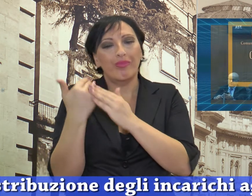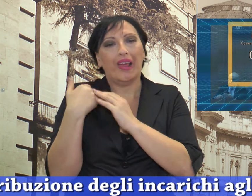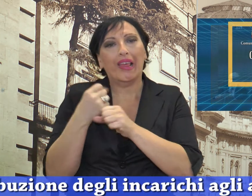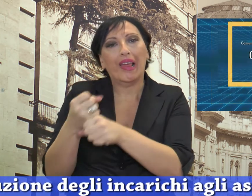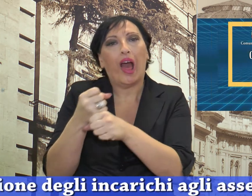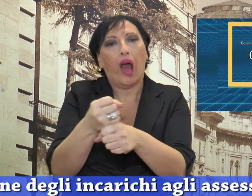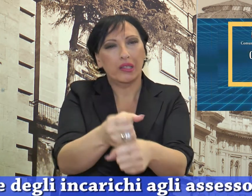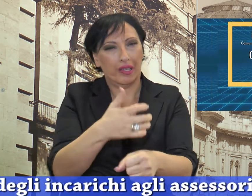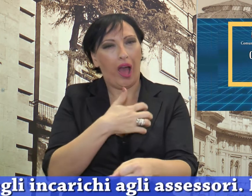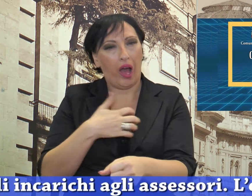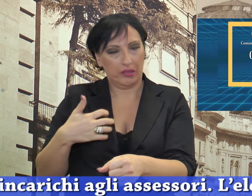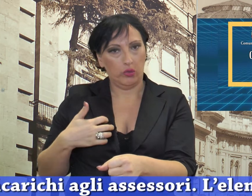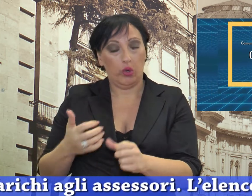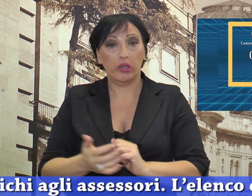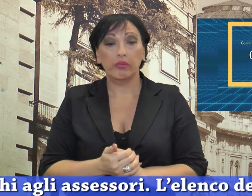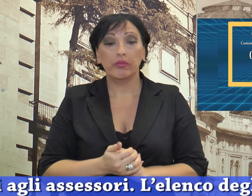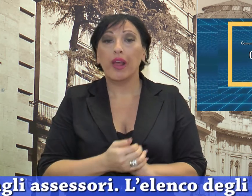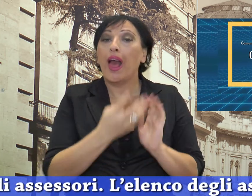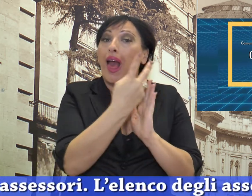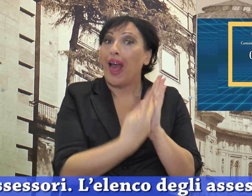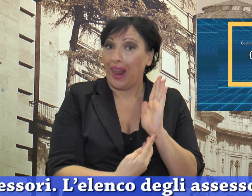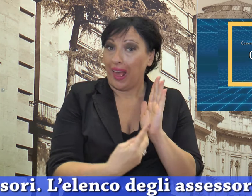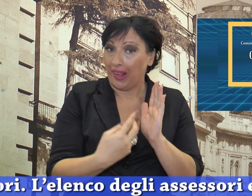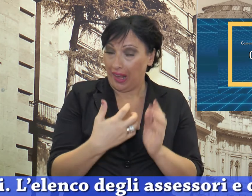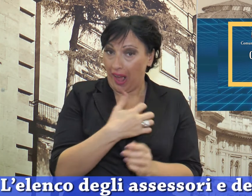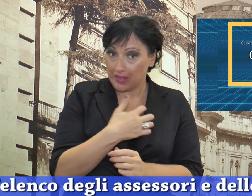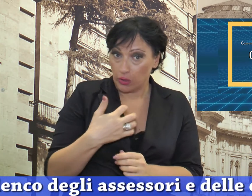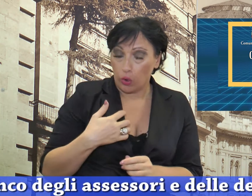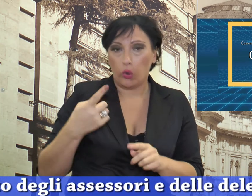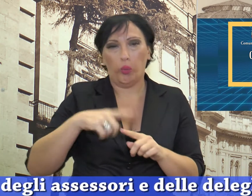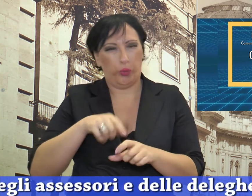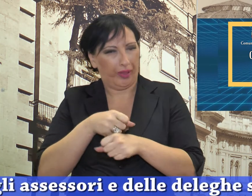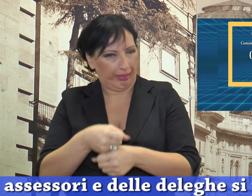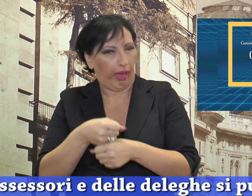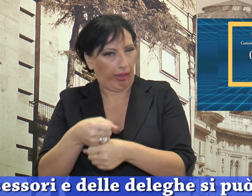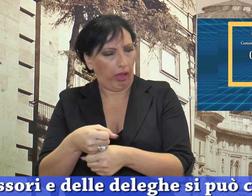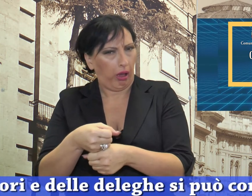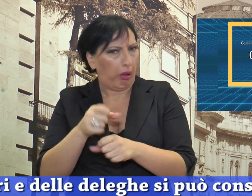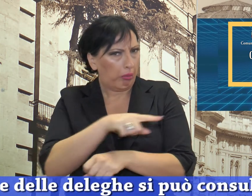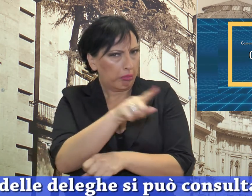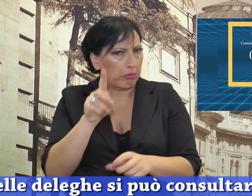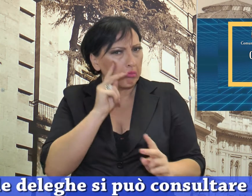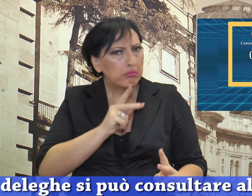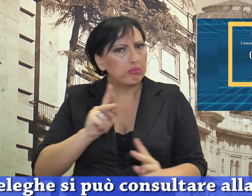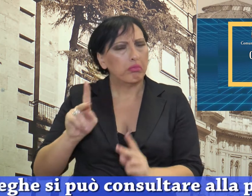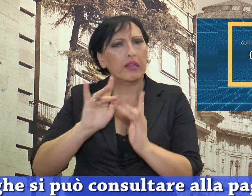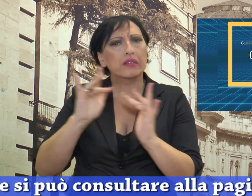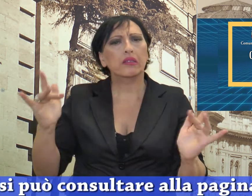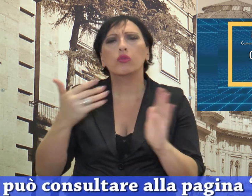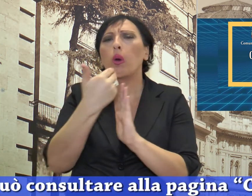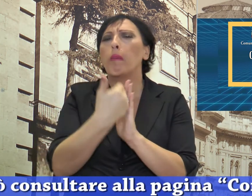incarichi agli assessori. L'elenco degli assessori e delle deleghe si può consultare alla